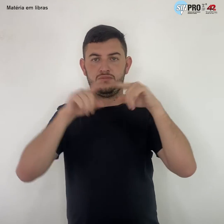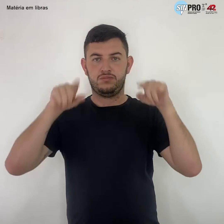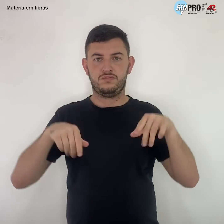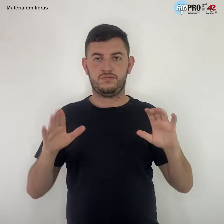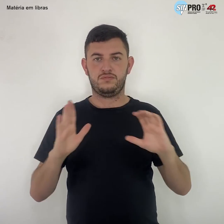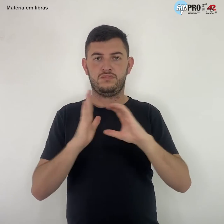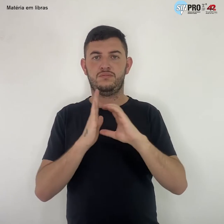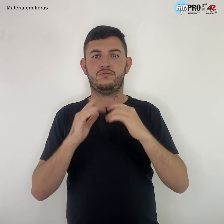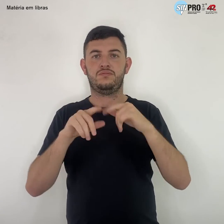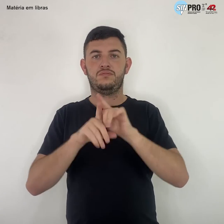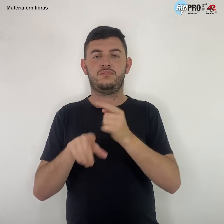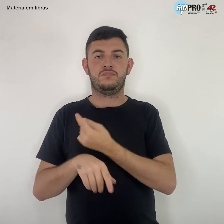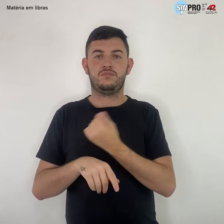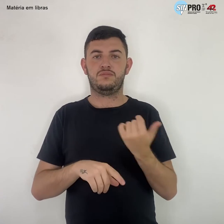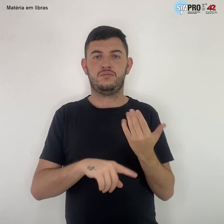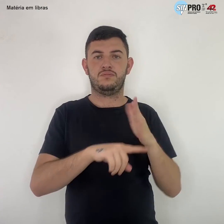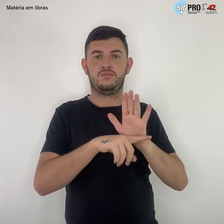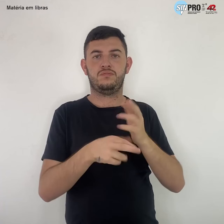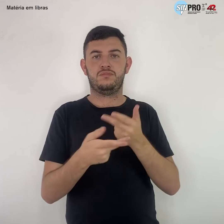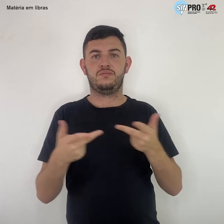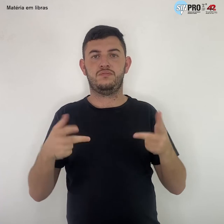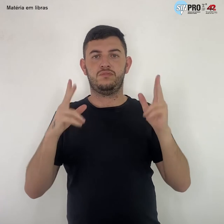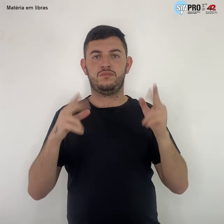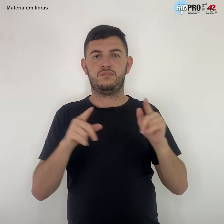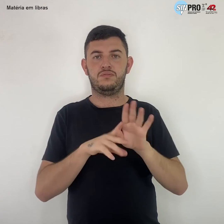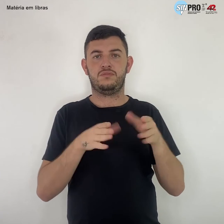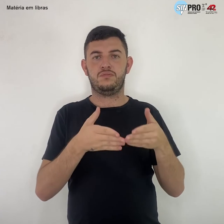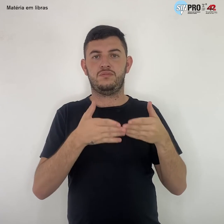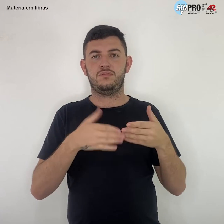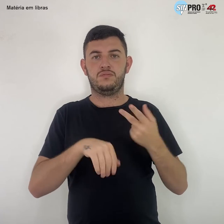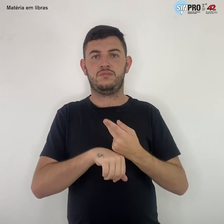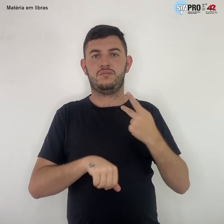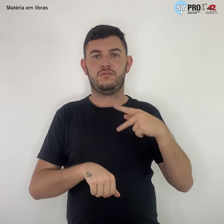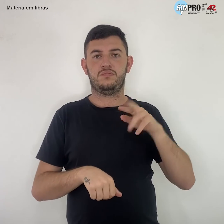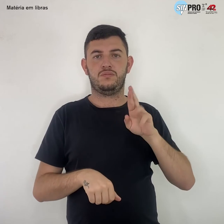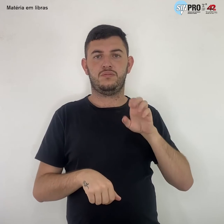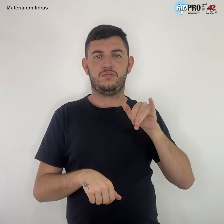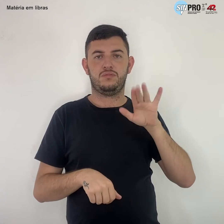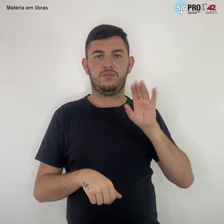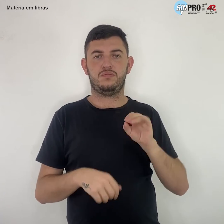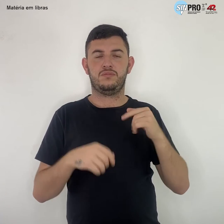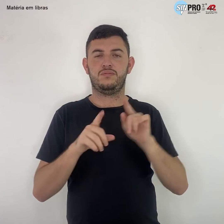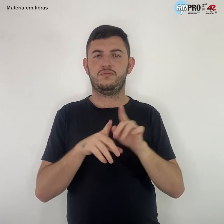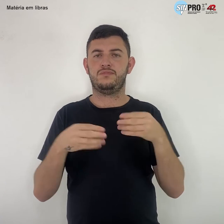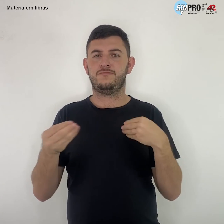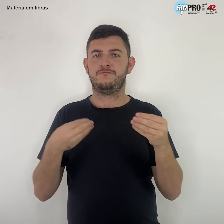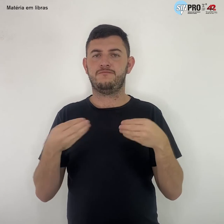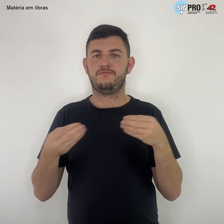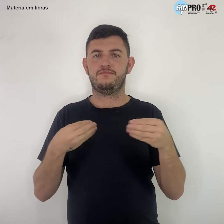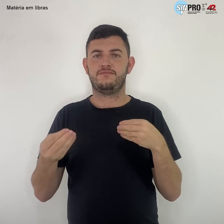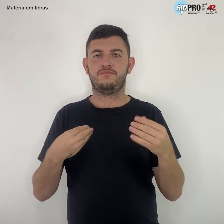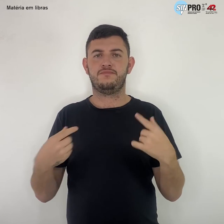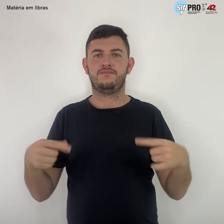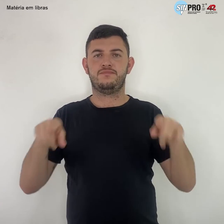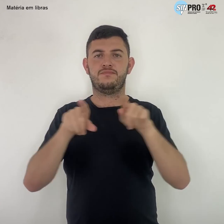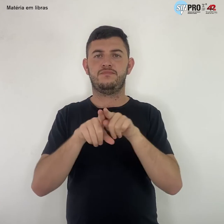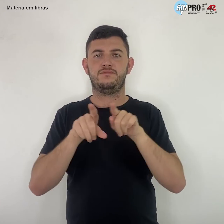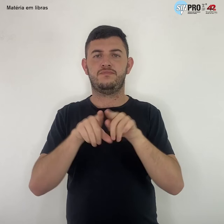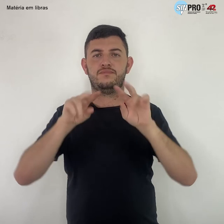de benefícios como a licença-prêmio e maior flexibilidade quanto à terceirização